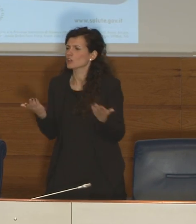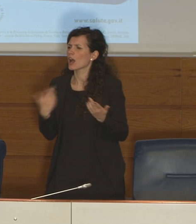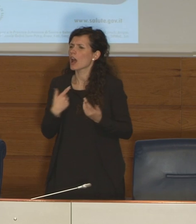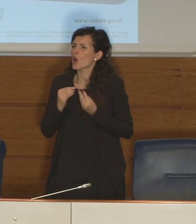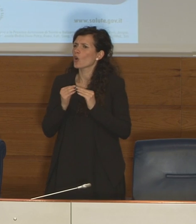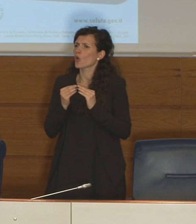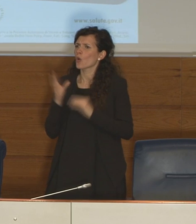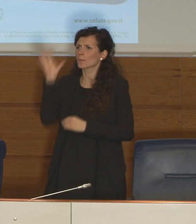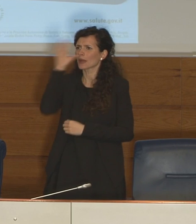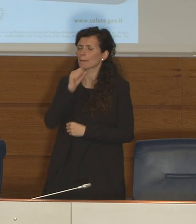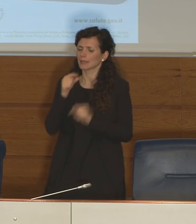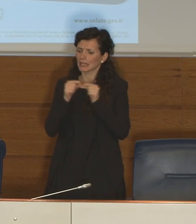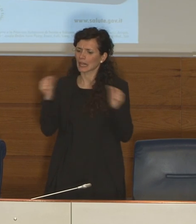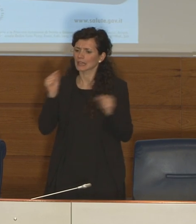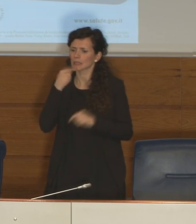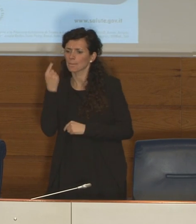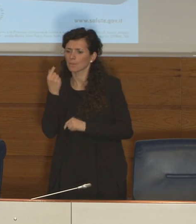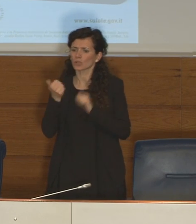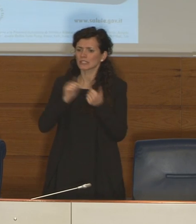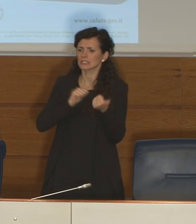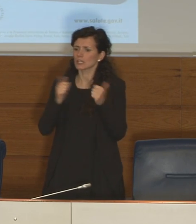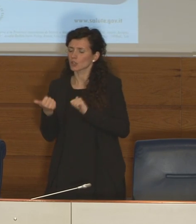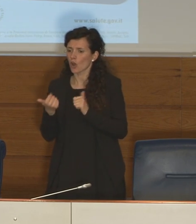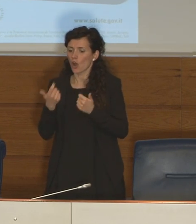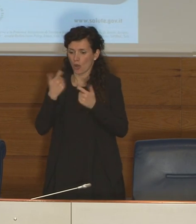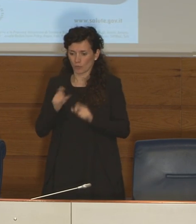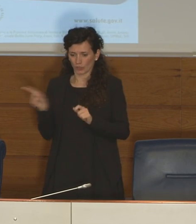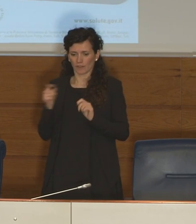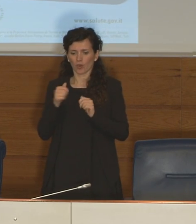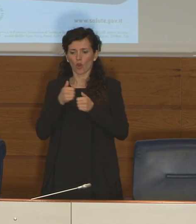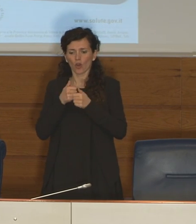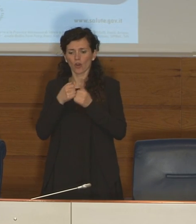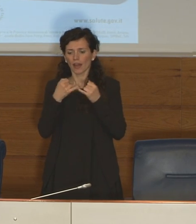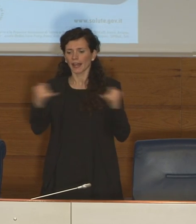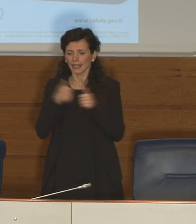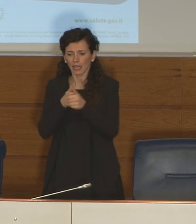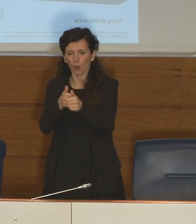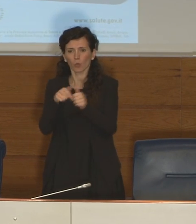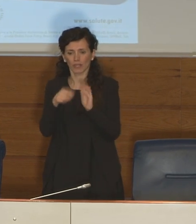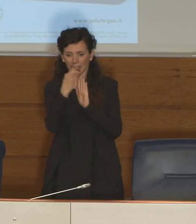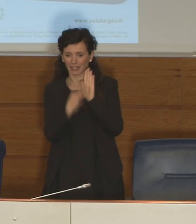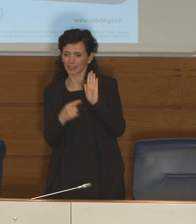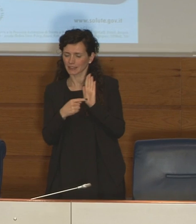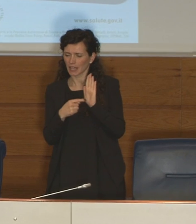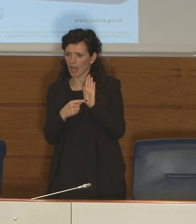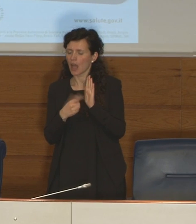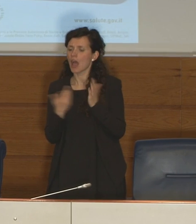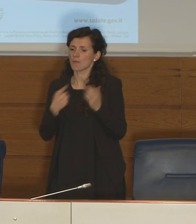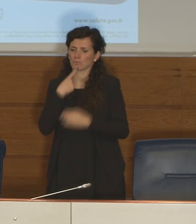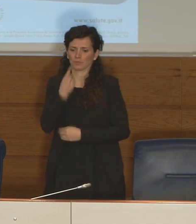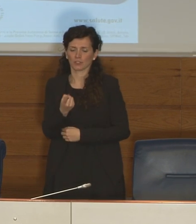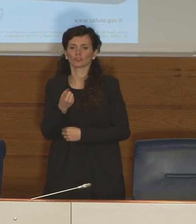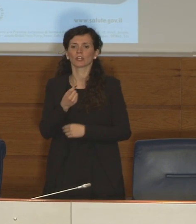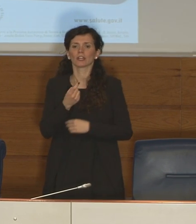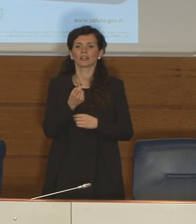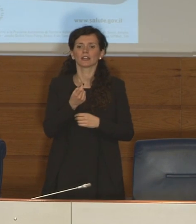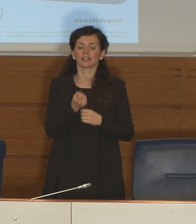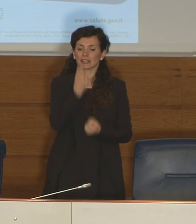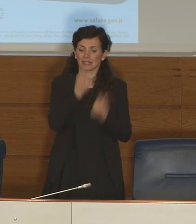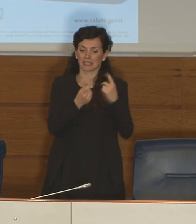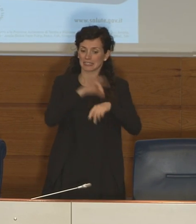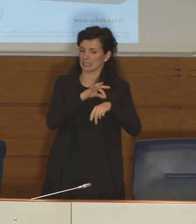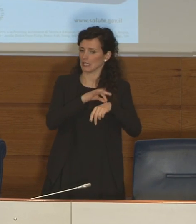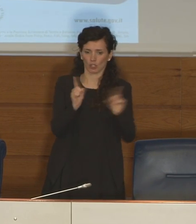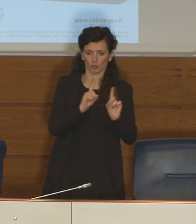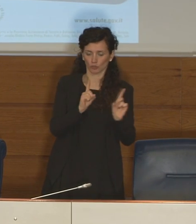vediamo ogni giorno cioè il critelli linea guida che avete dato e chiara che è quella bisogna essere sia sintomatici sia venuto in